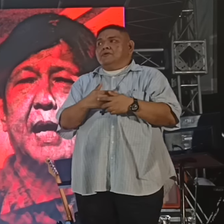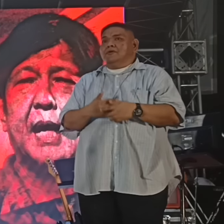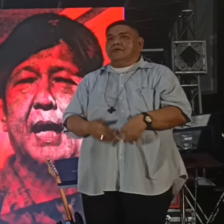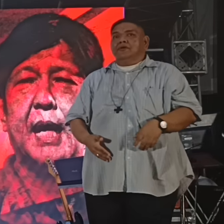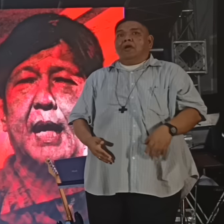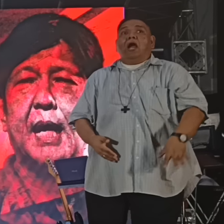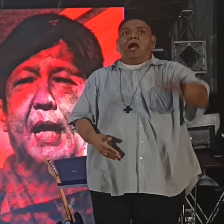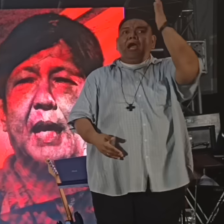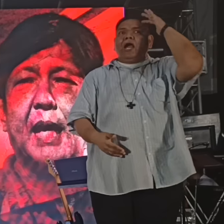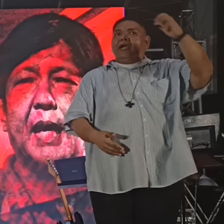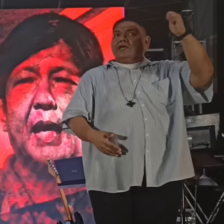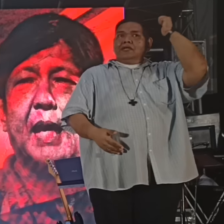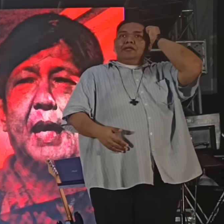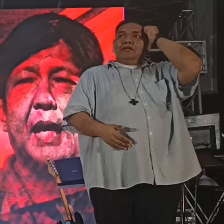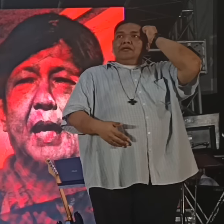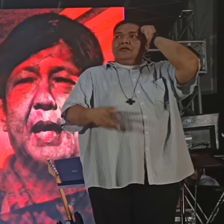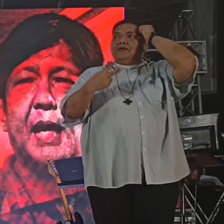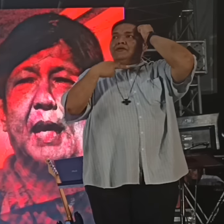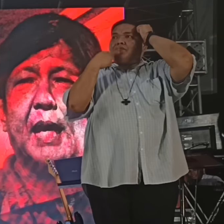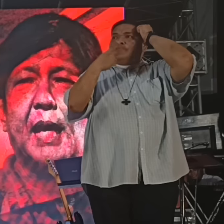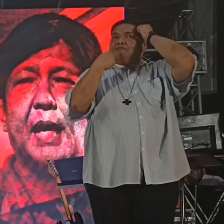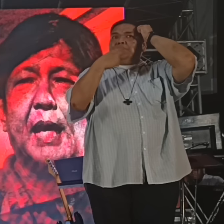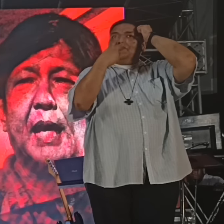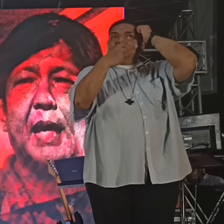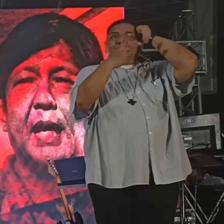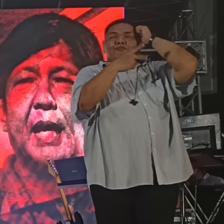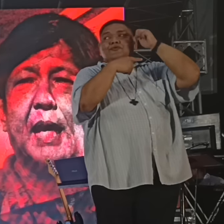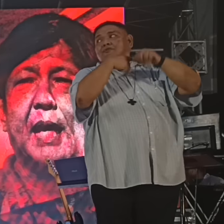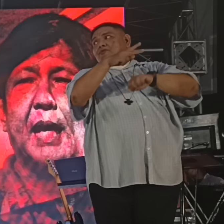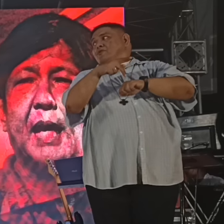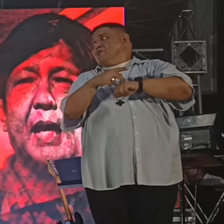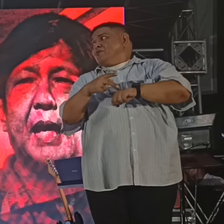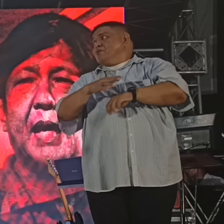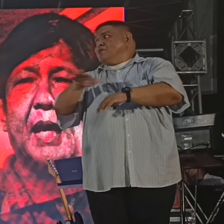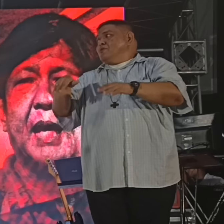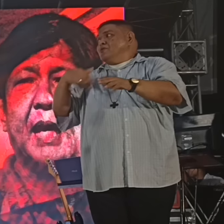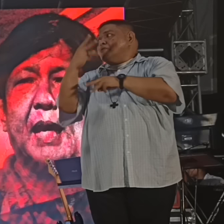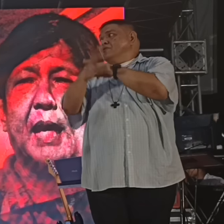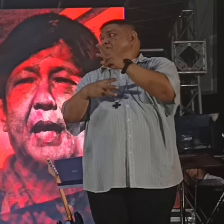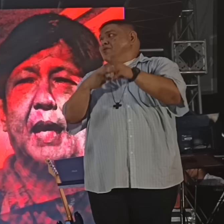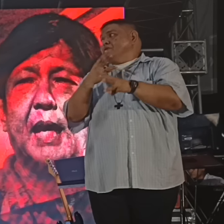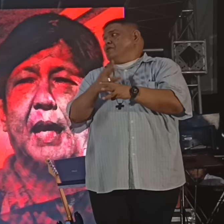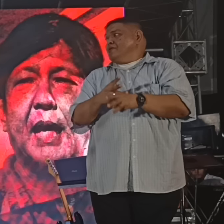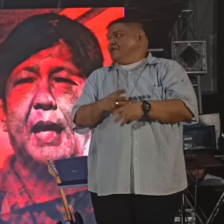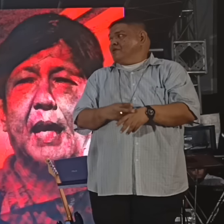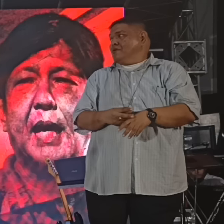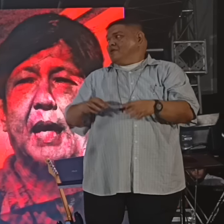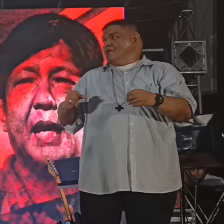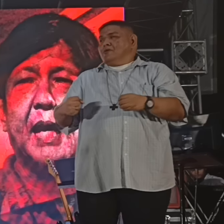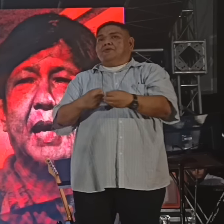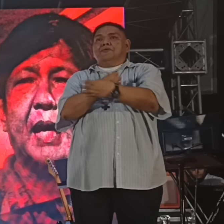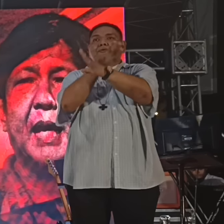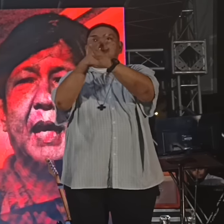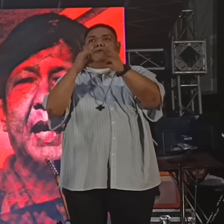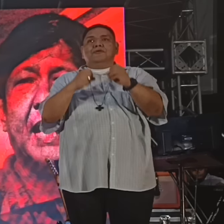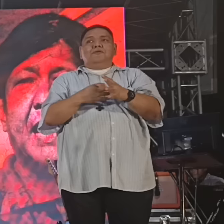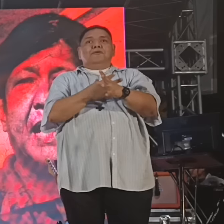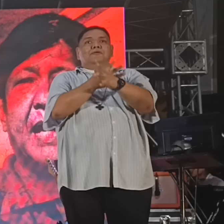Australia, boses ng mamamayang Pilipino sa buong daigdig, naglalagap